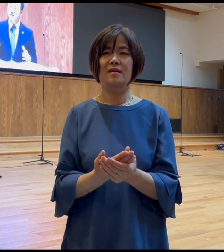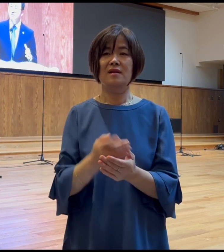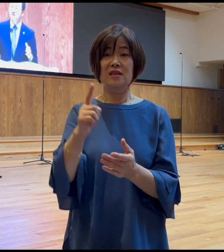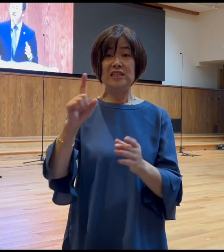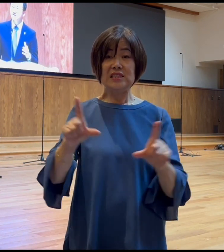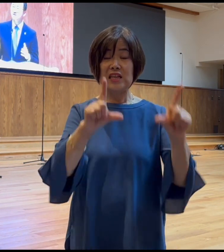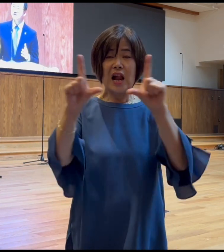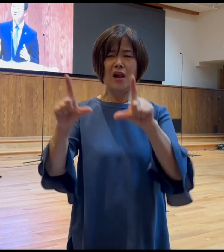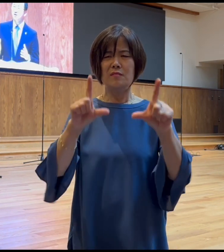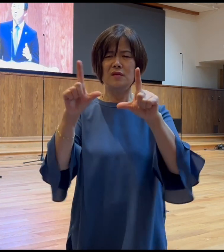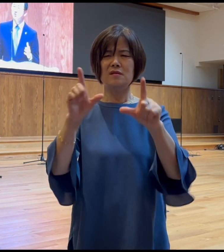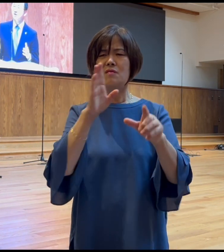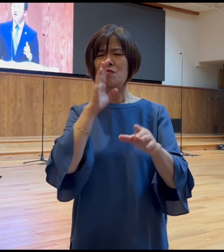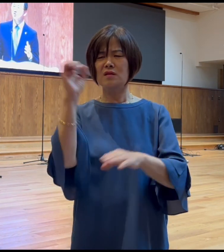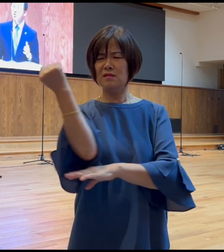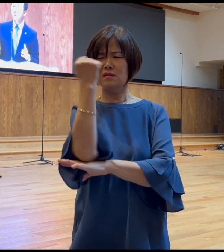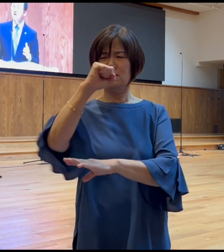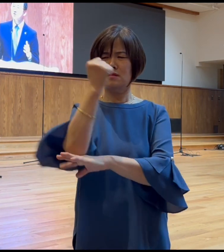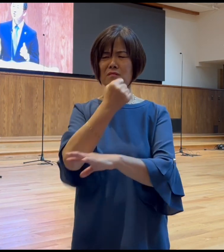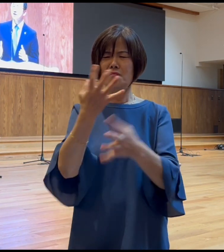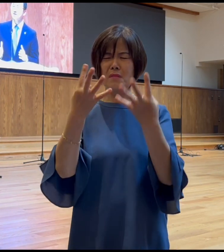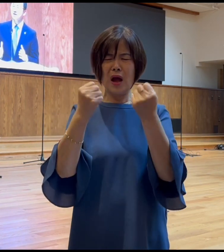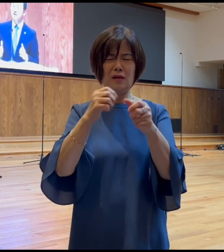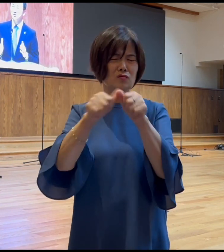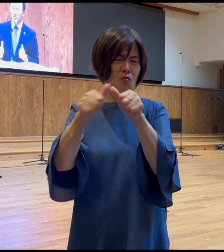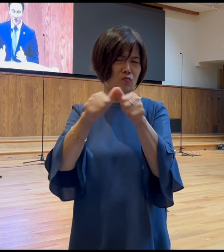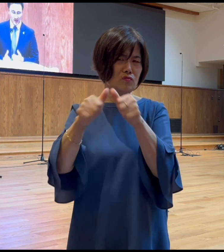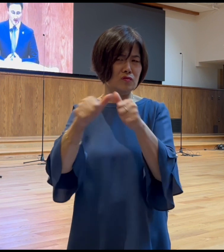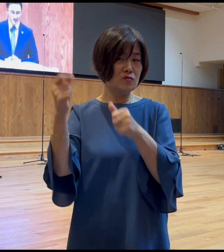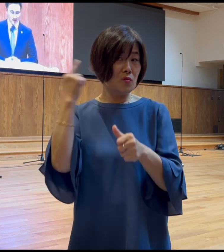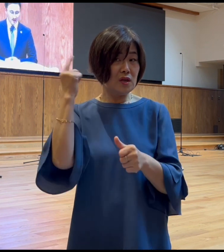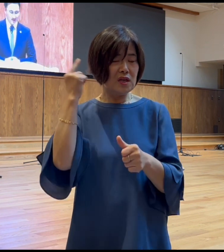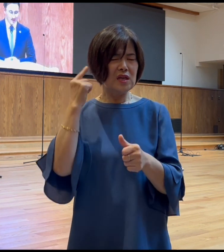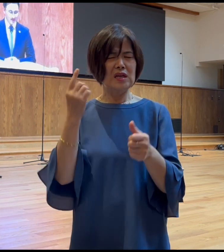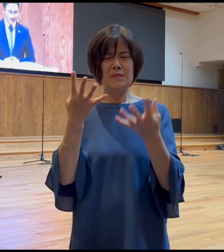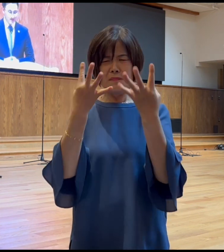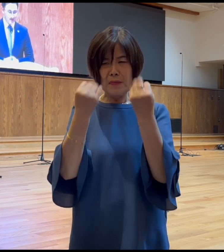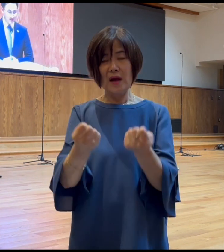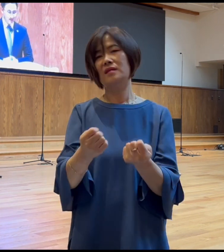그들의 삶을 뒤흔드는 무성한 소문과 소리들이 넘쳐났습니다.